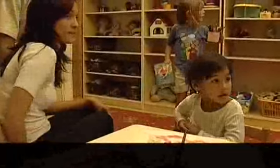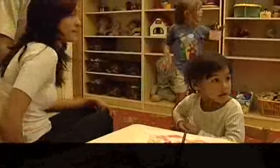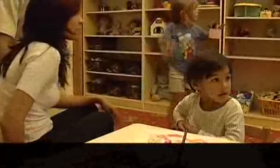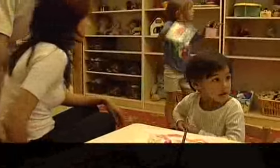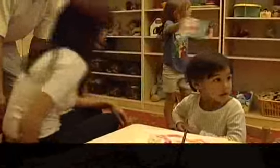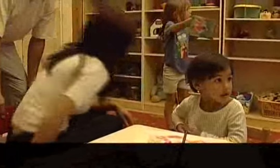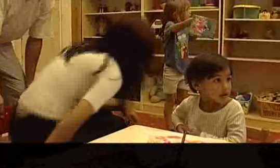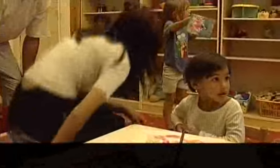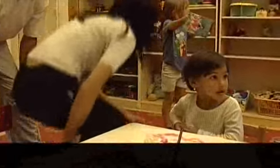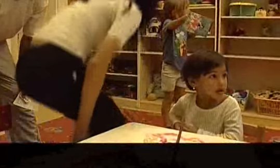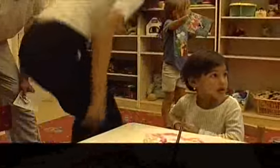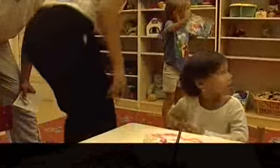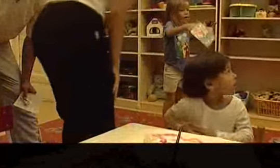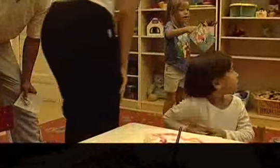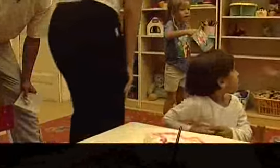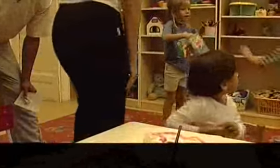Na.